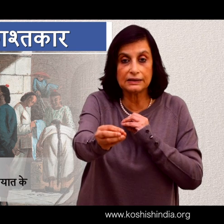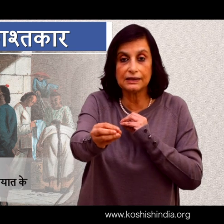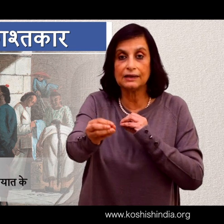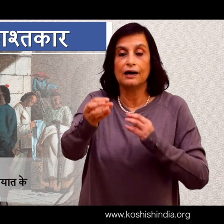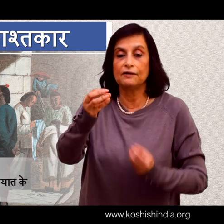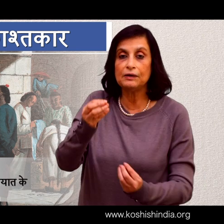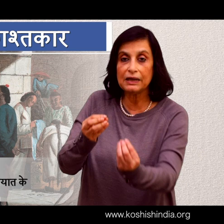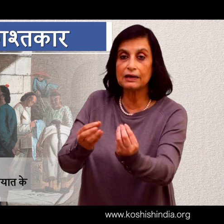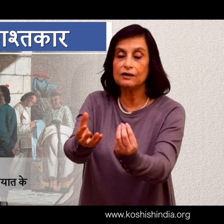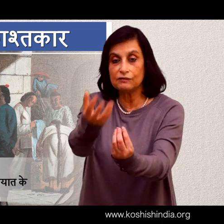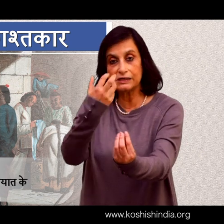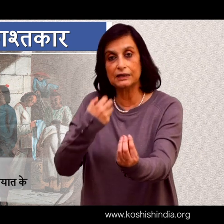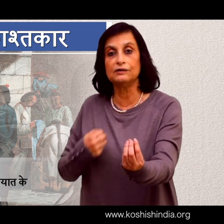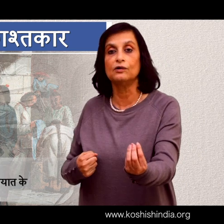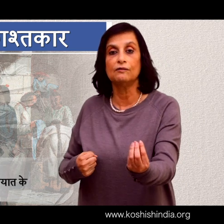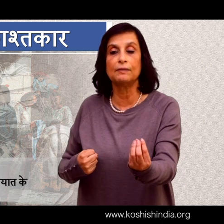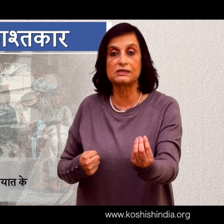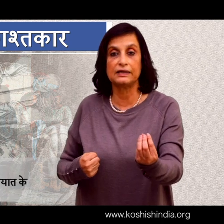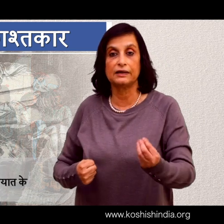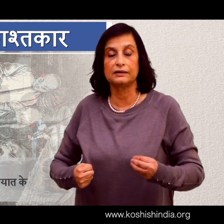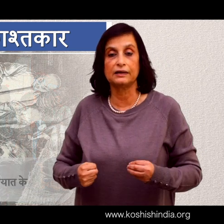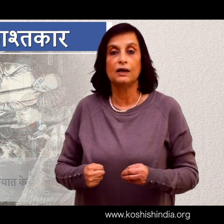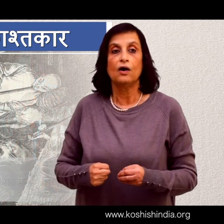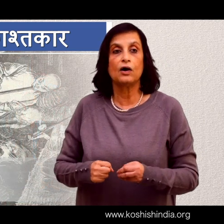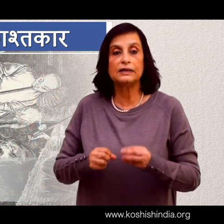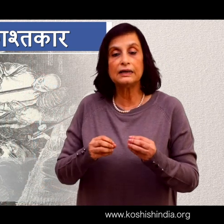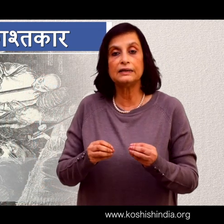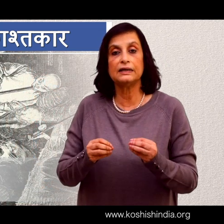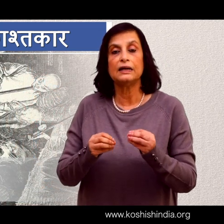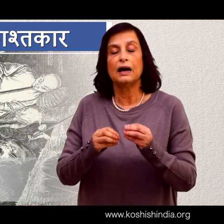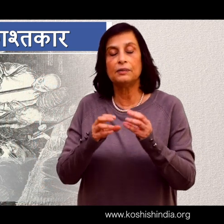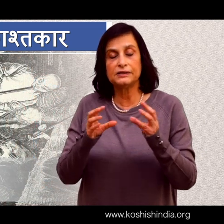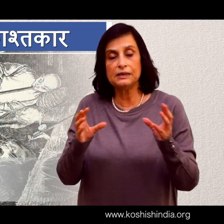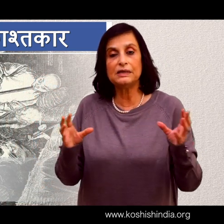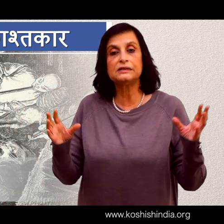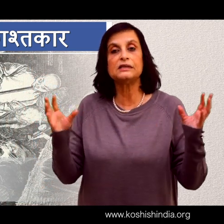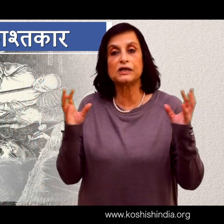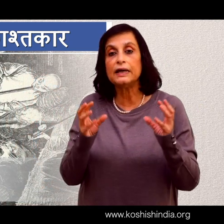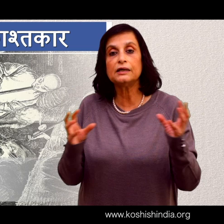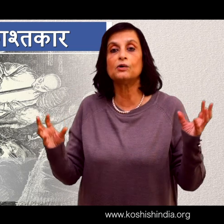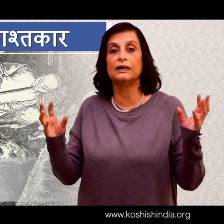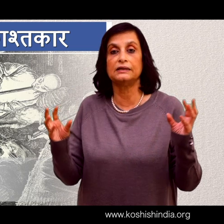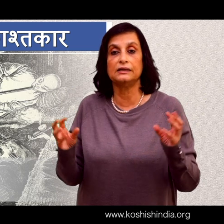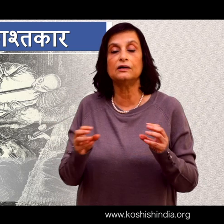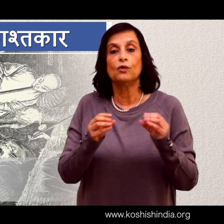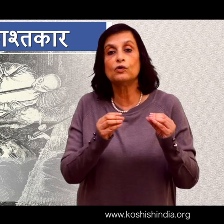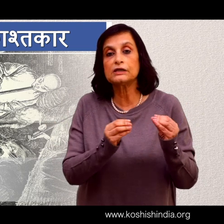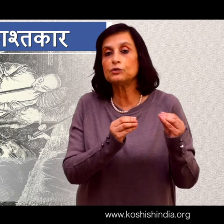वे चायखरीदनेकेलिएइस्तेमालहोनेवालीचांदीको अफीमबेचकरवापसलेरहेथे।औरधीरे-धीरे,चीनकीसभीचायकी दुकानोंमेंथोड़ीमात्रामेंअफीमरखीजाने